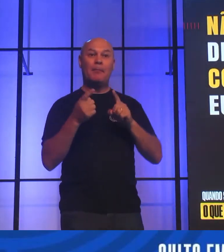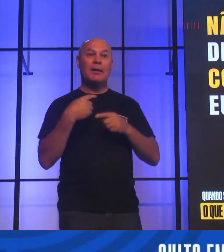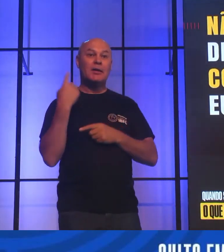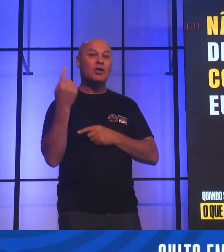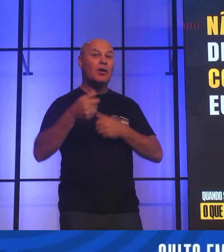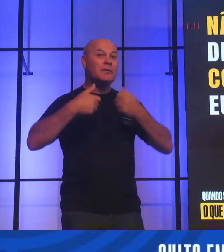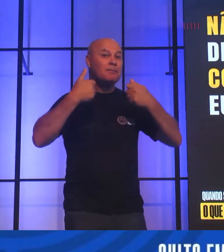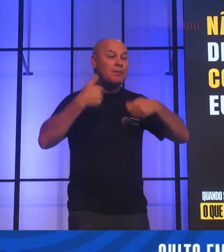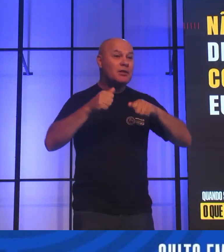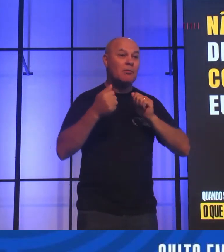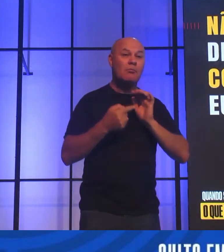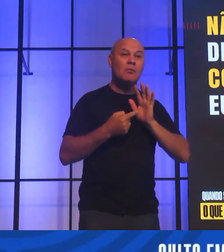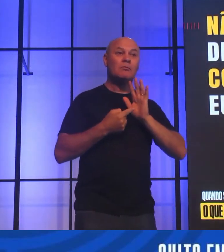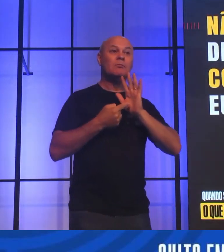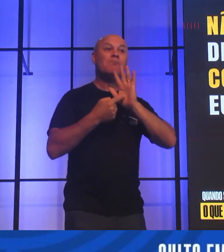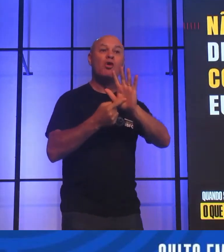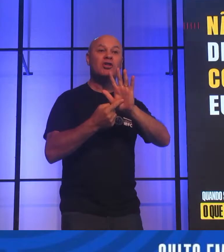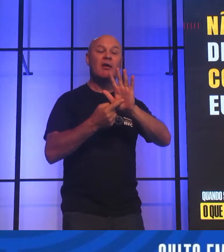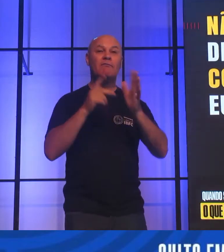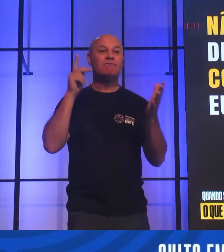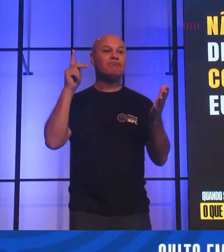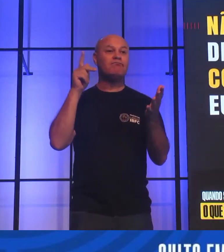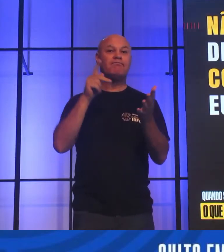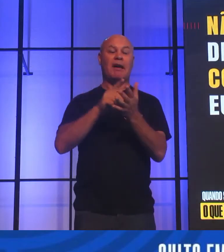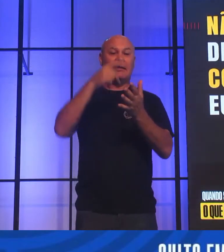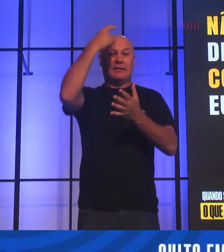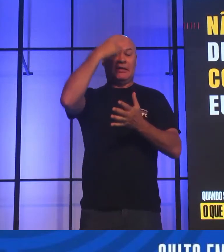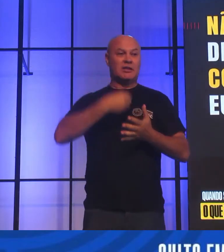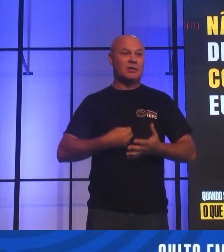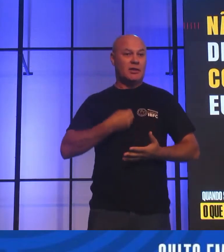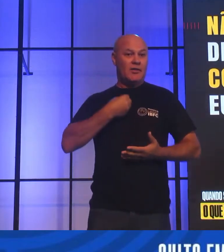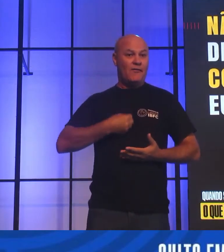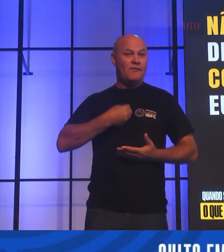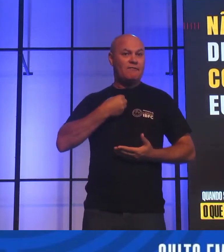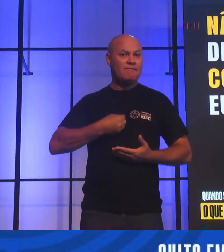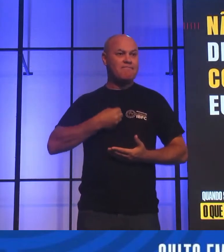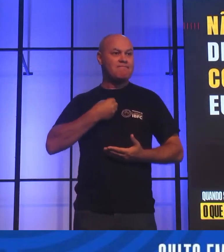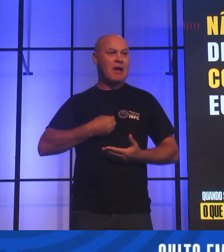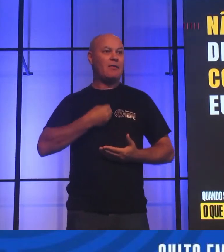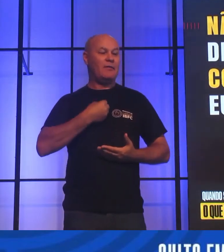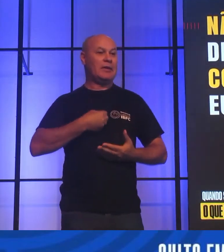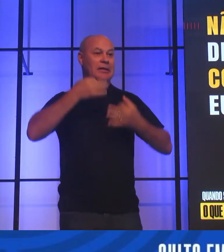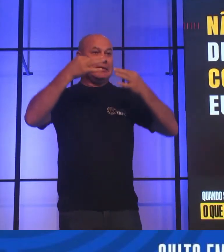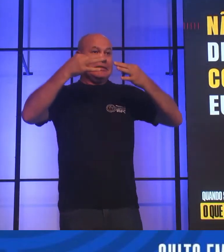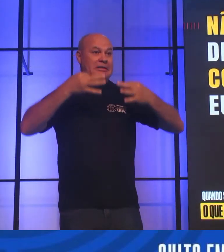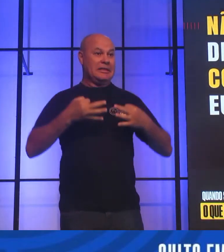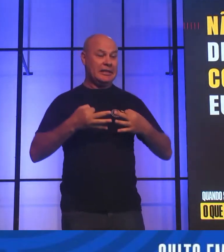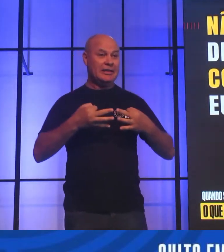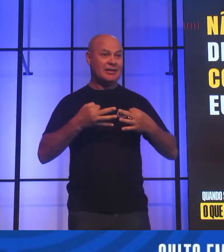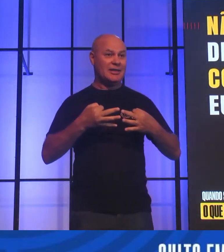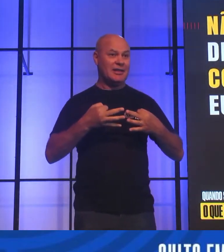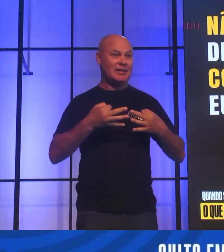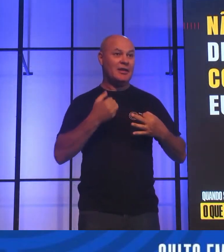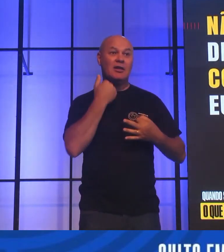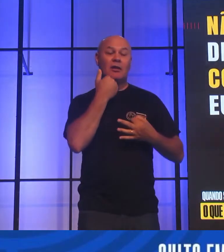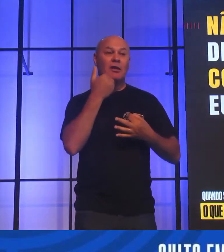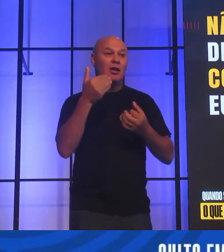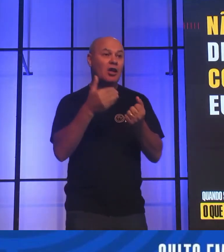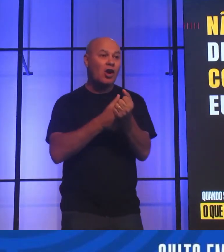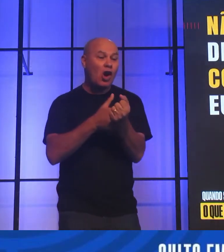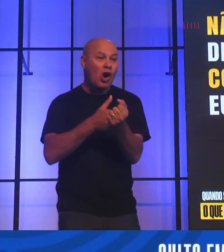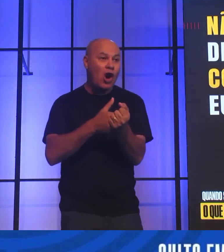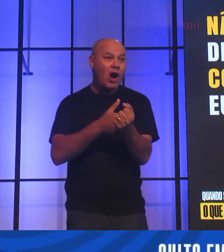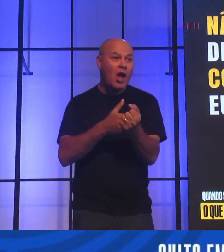Por isso, se você for uma pessoa prudente, se você for uma pessoa sábia, você